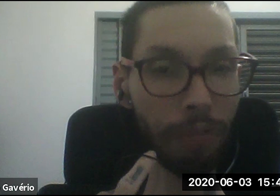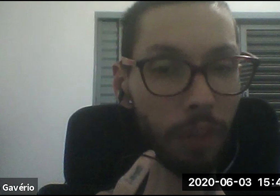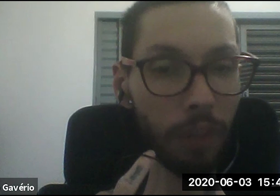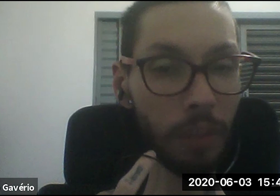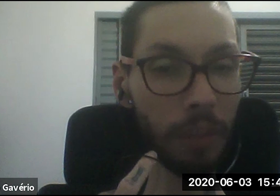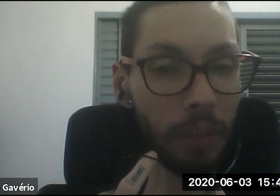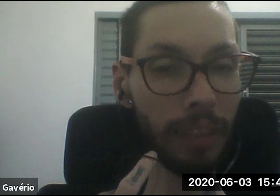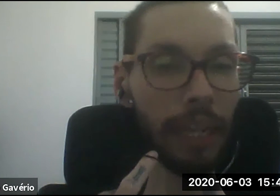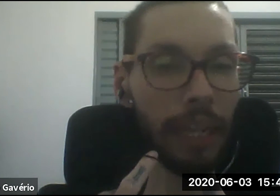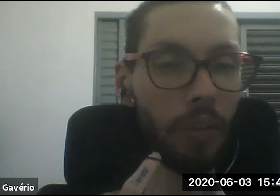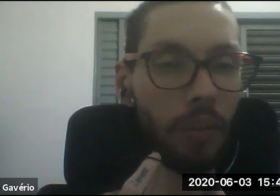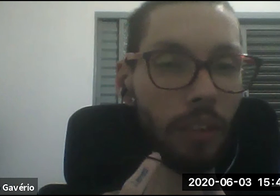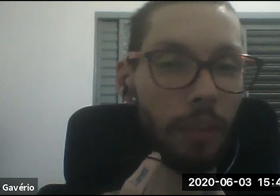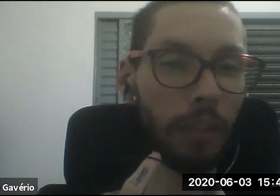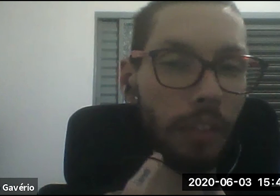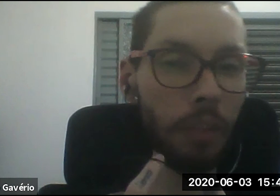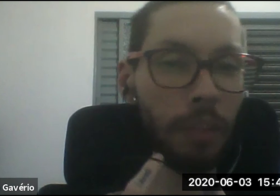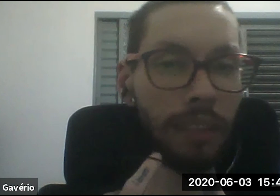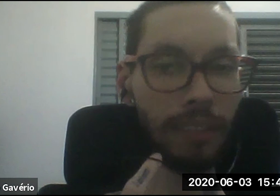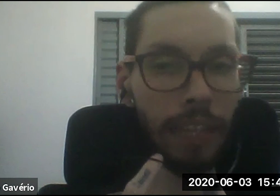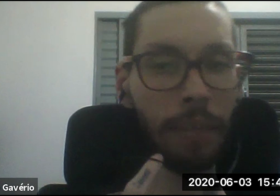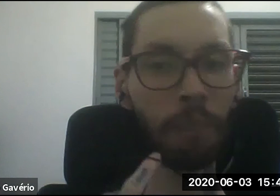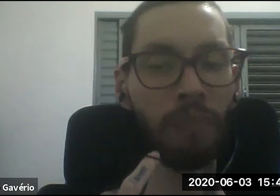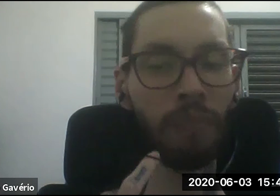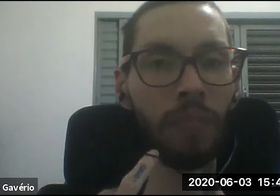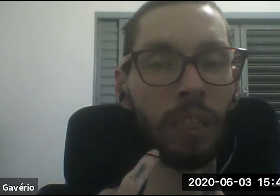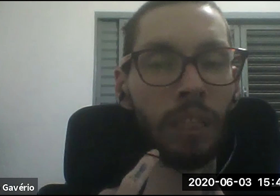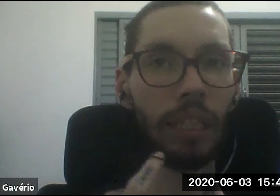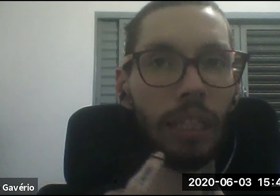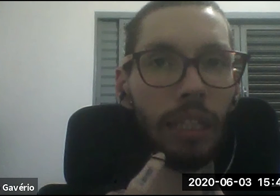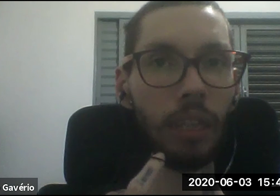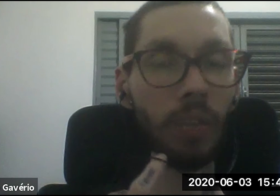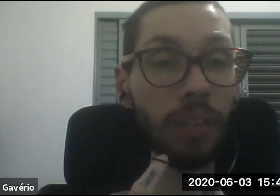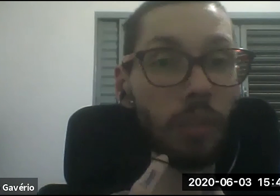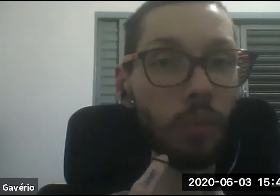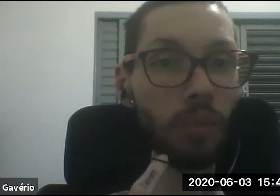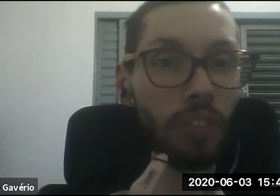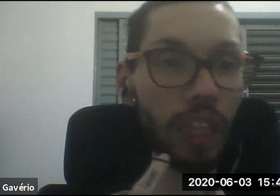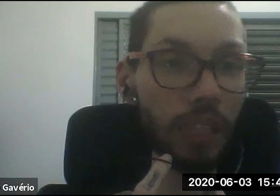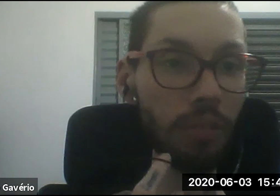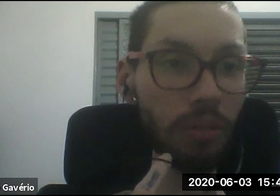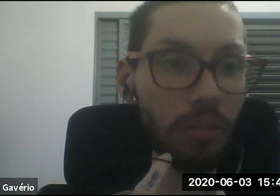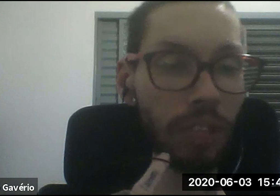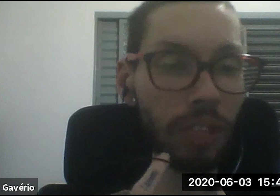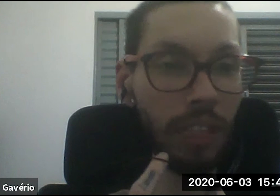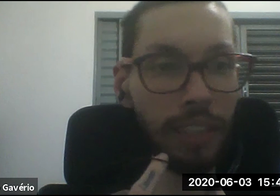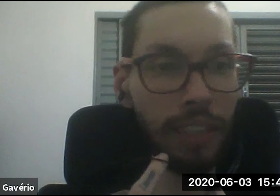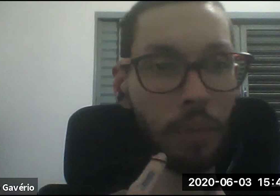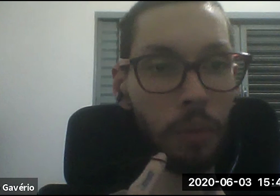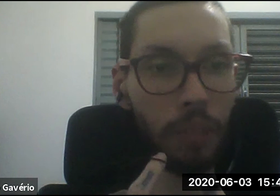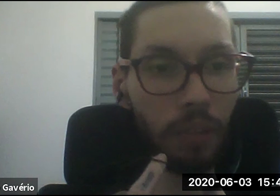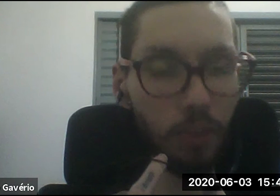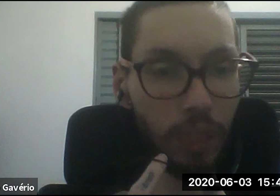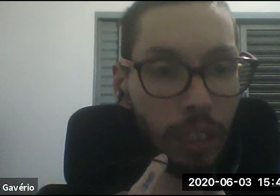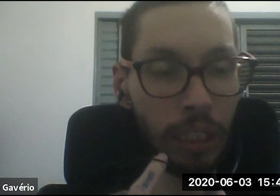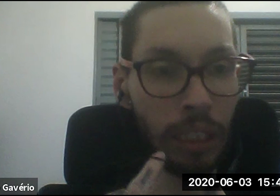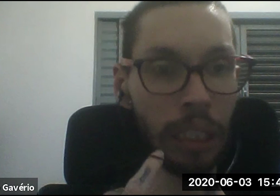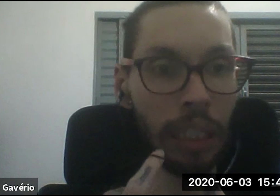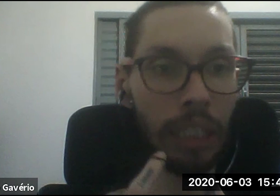uma forma espectral também de pensar o que são os direitos, né, nesse